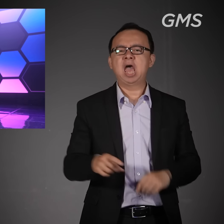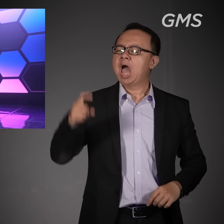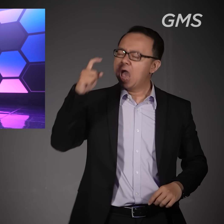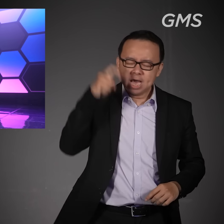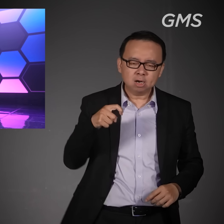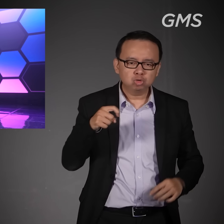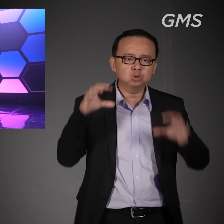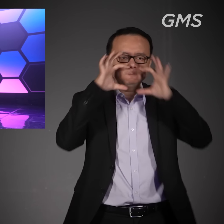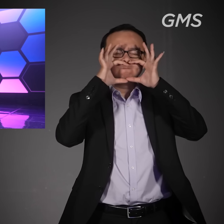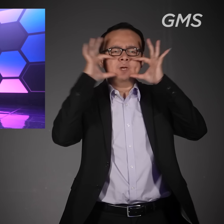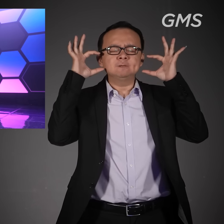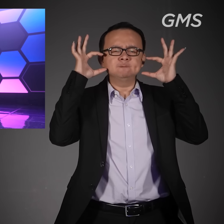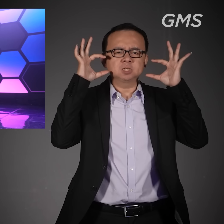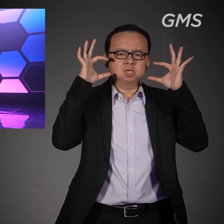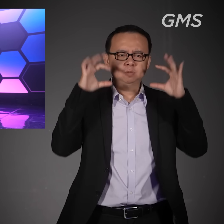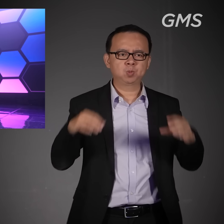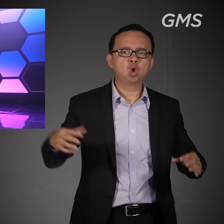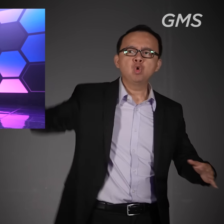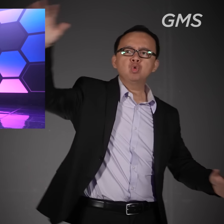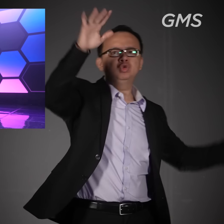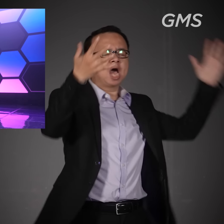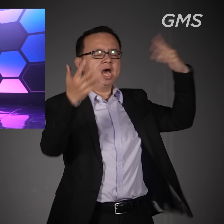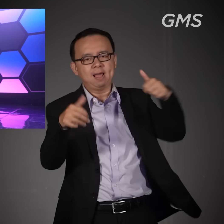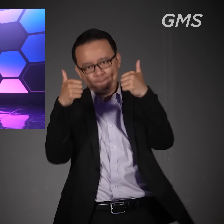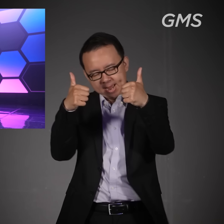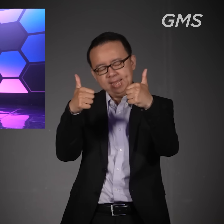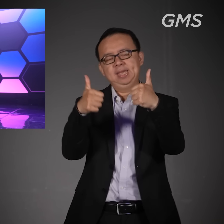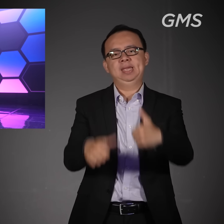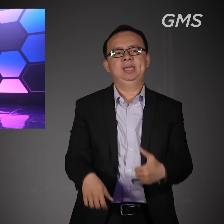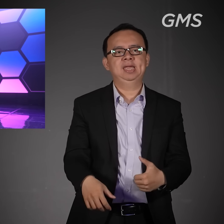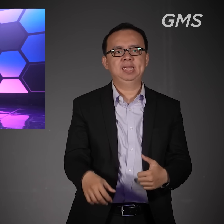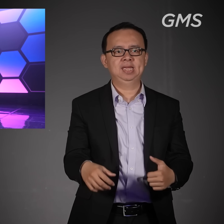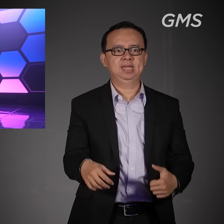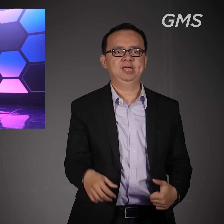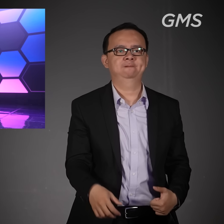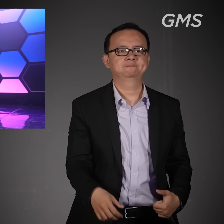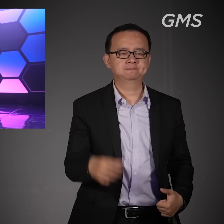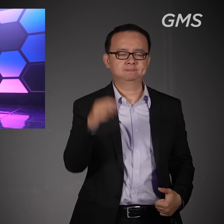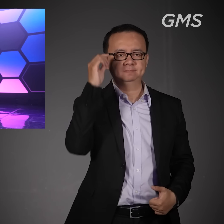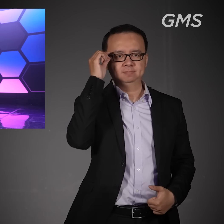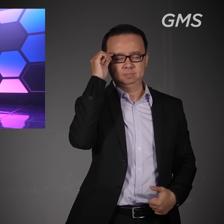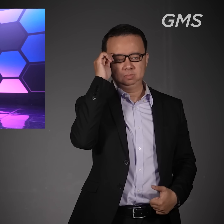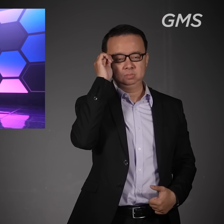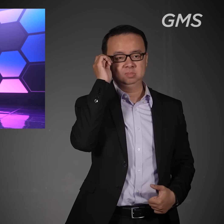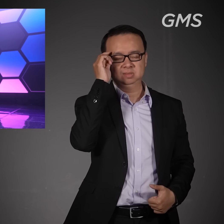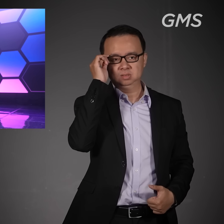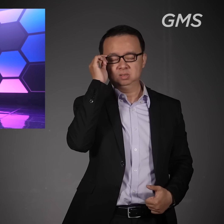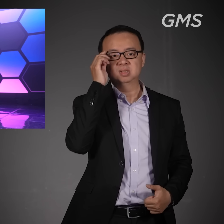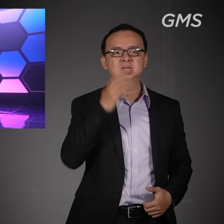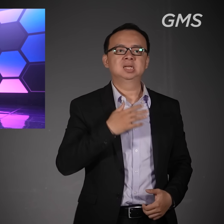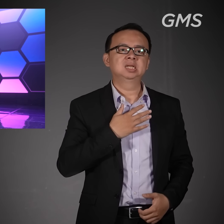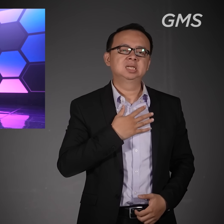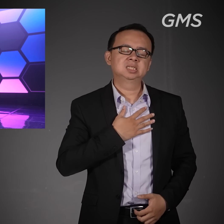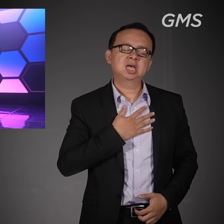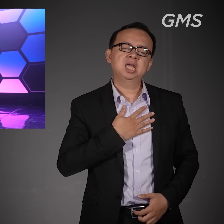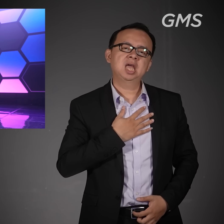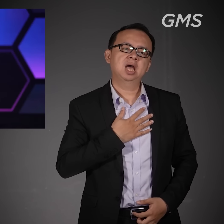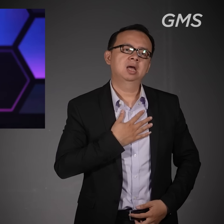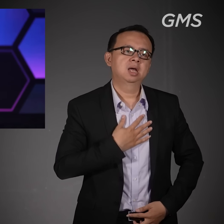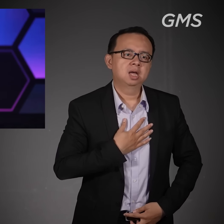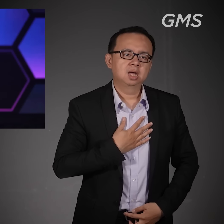Dengan sirkulasi udara yang dipersiapkan, saya berikan apresiasi untuk semua tim full timer maupun volunteer sebagai gembala